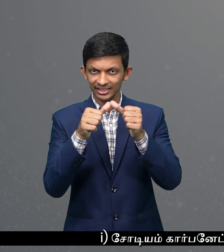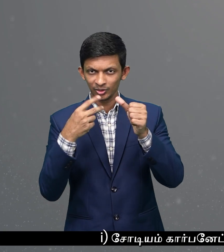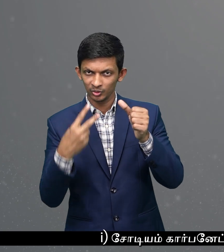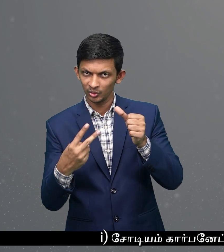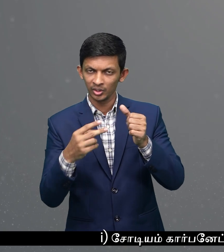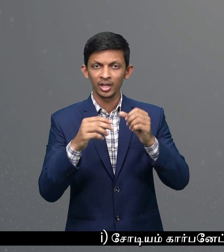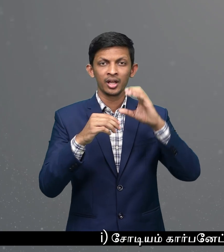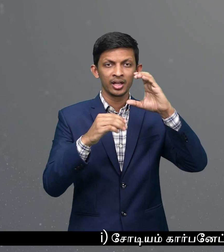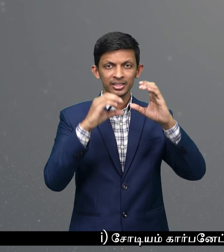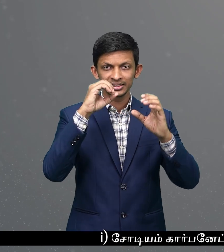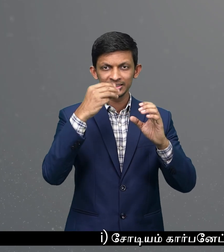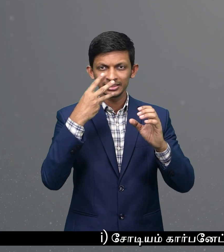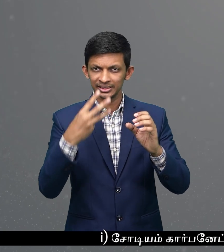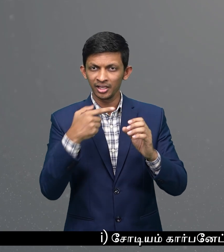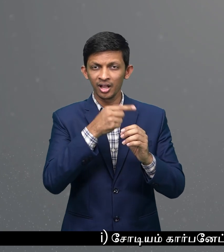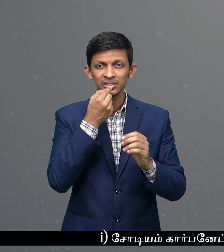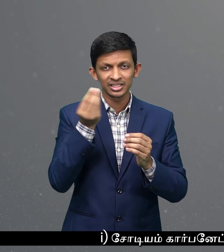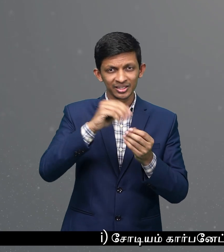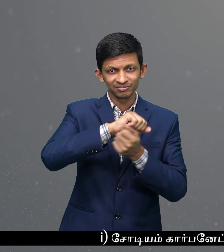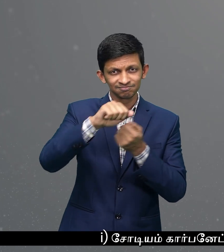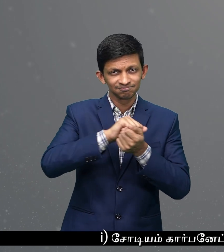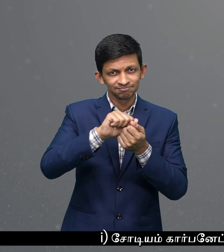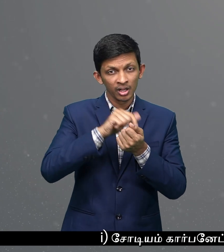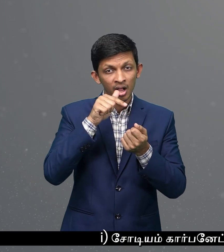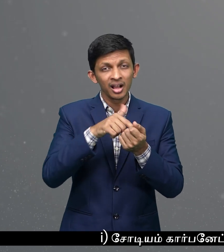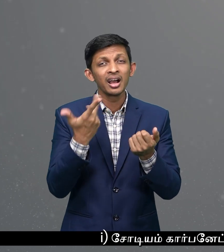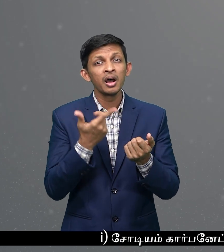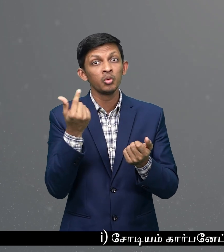சோடியம் கார்பனேட், அதாவது சலவை சோடா, கண்ணாடி,